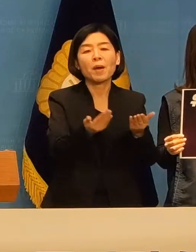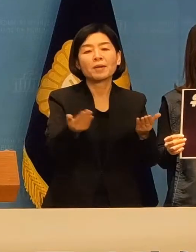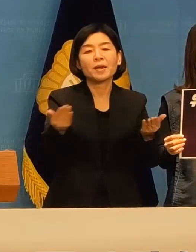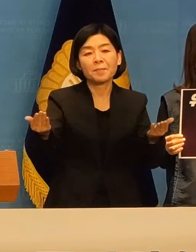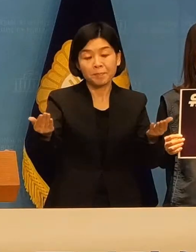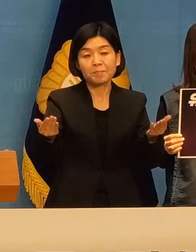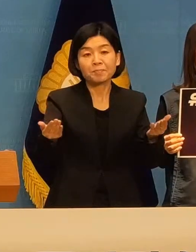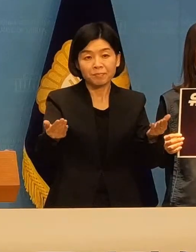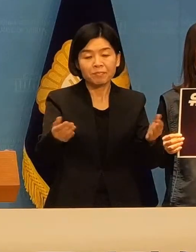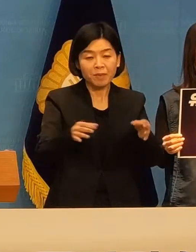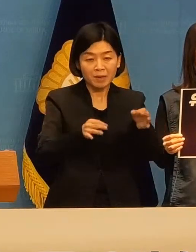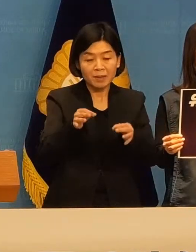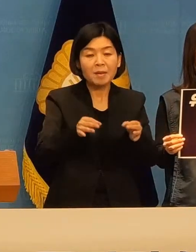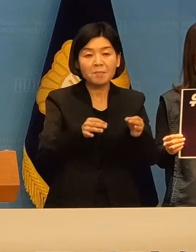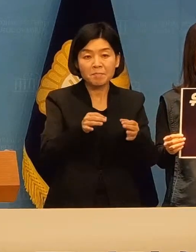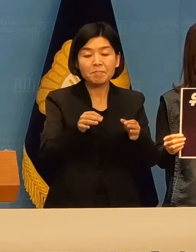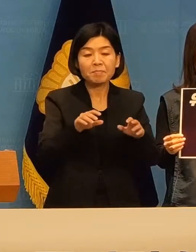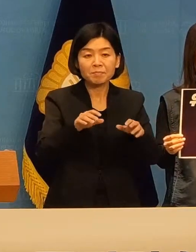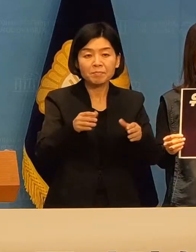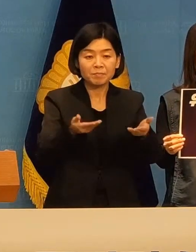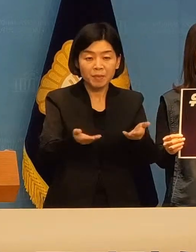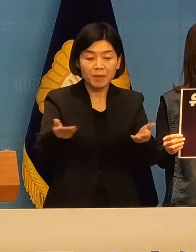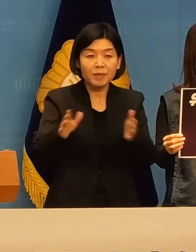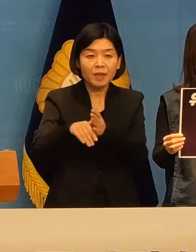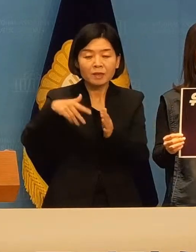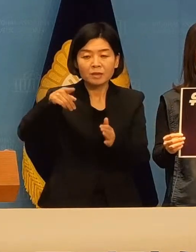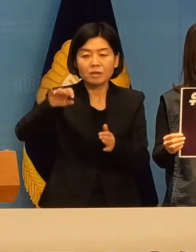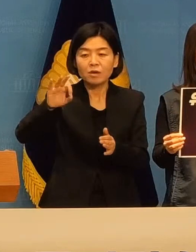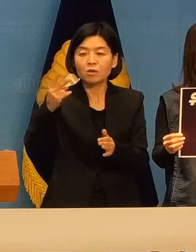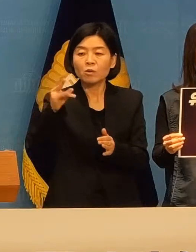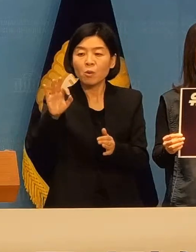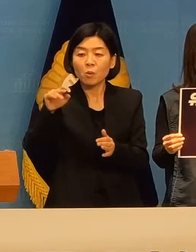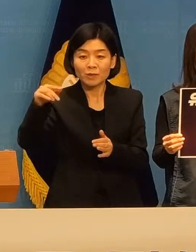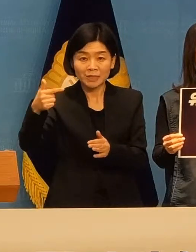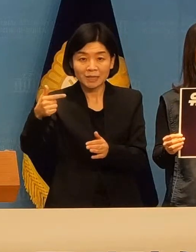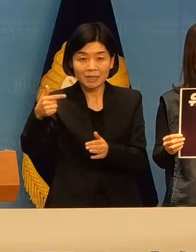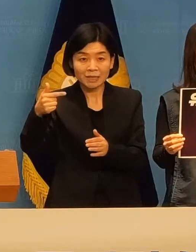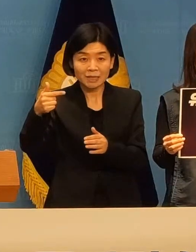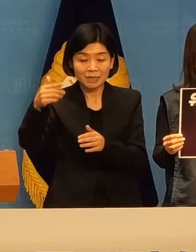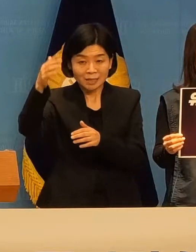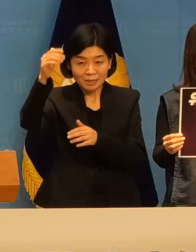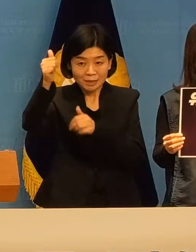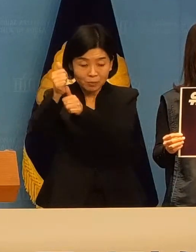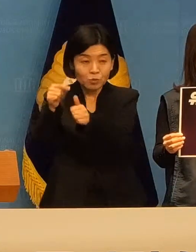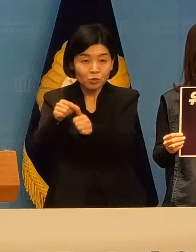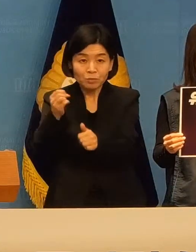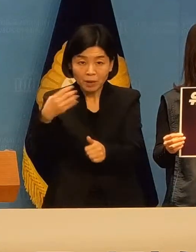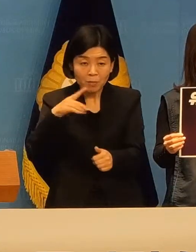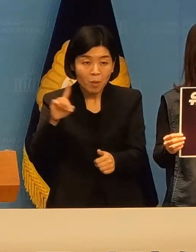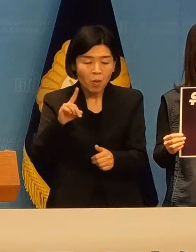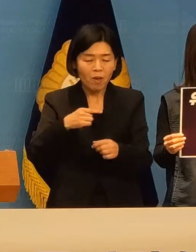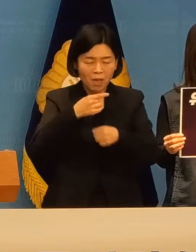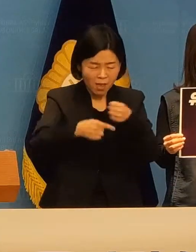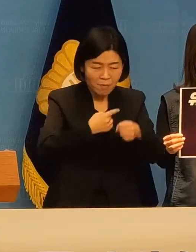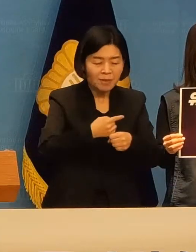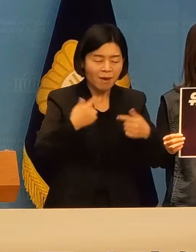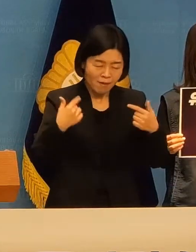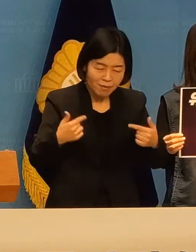부회장은 앞으로 매년 1만 명 이상의 양질의 일자리를 창출하겠다고 공언하였습니다.